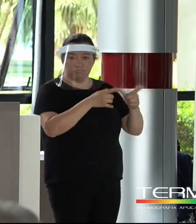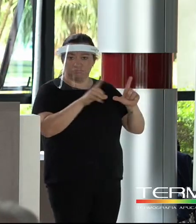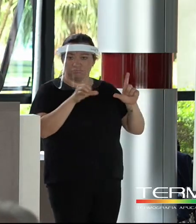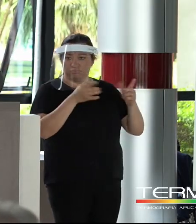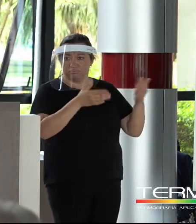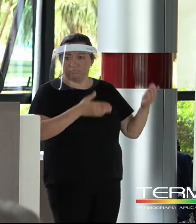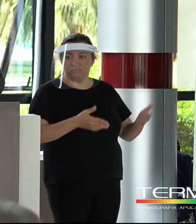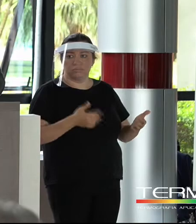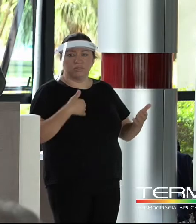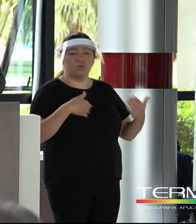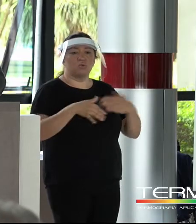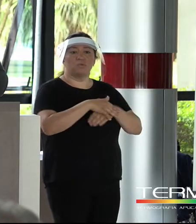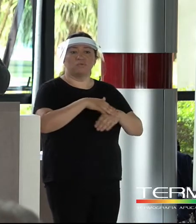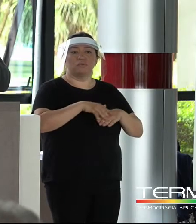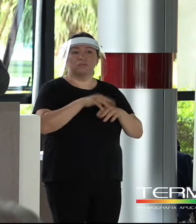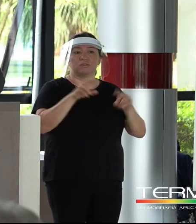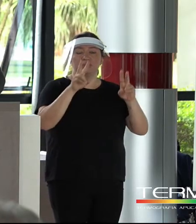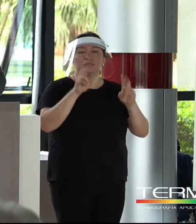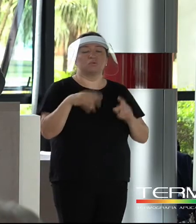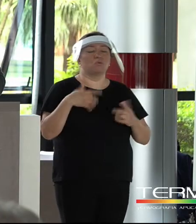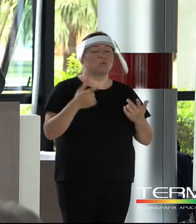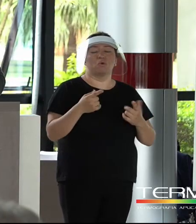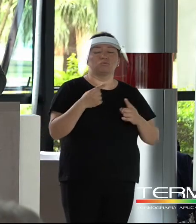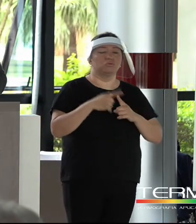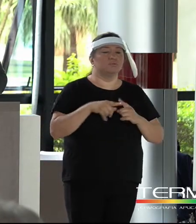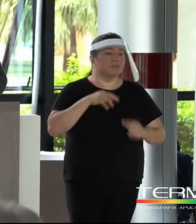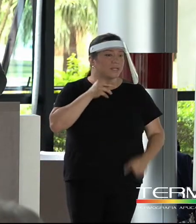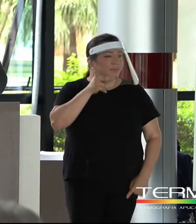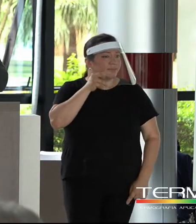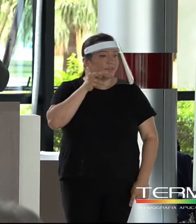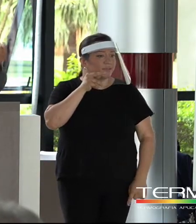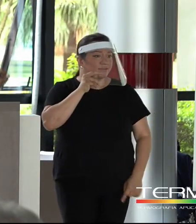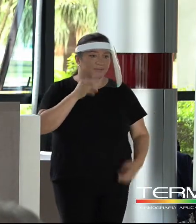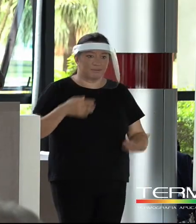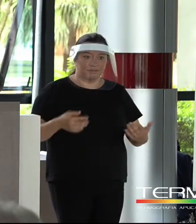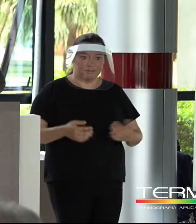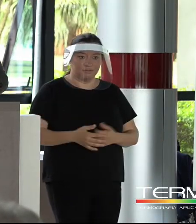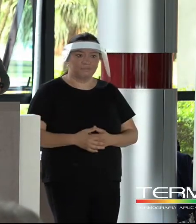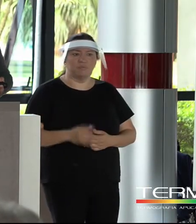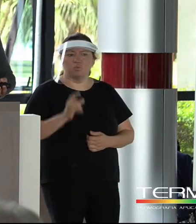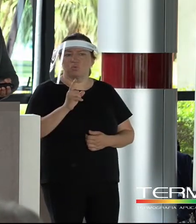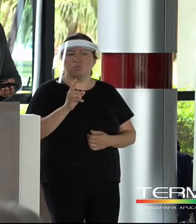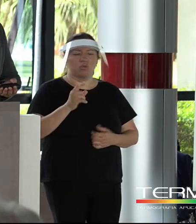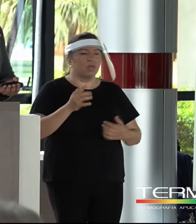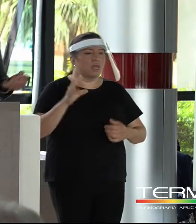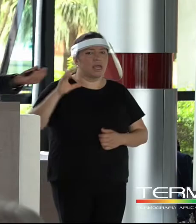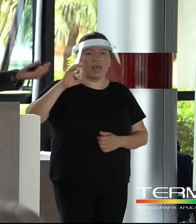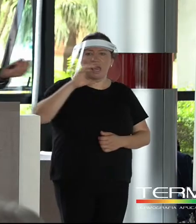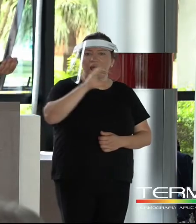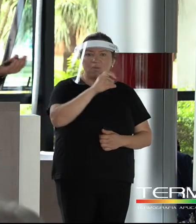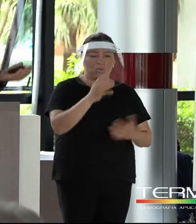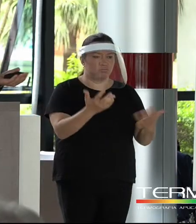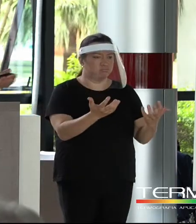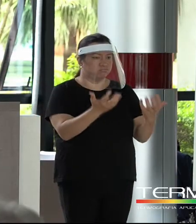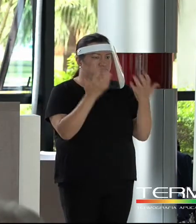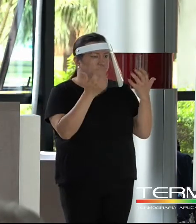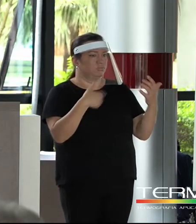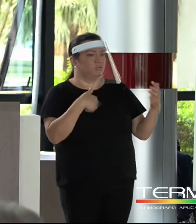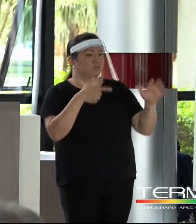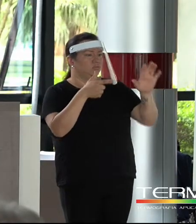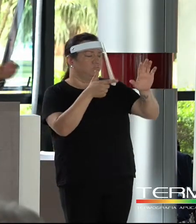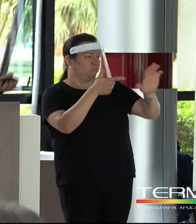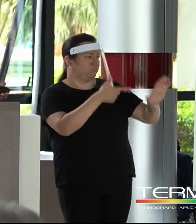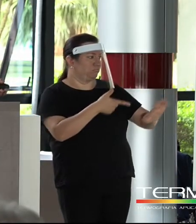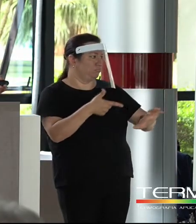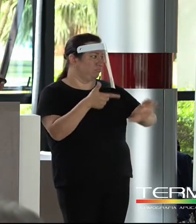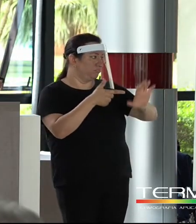palestra é a primeira, eu queria falar um pouquinho da técnica também, rapidamente. O que é a termografia? Então, aqui utilizamos a termografia como ensaio